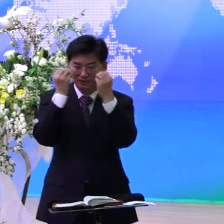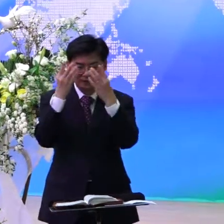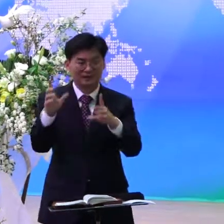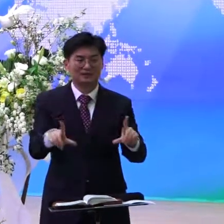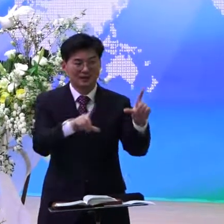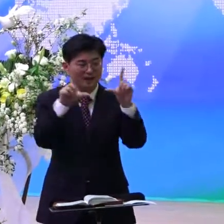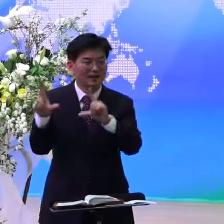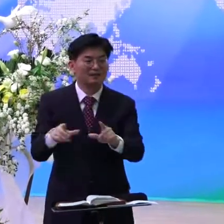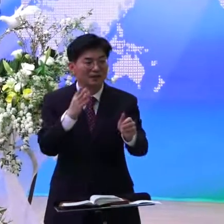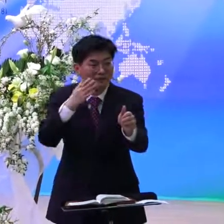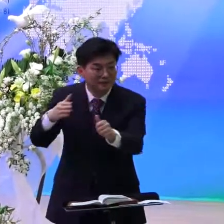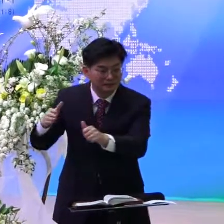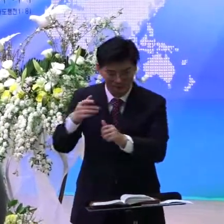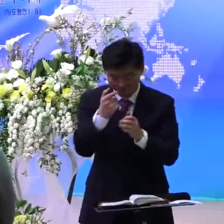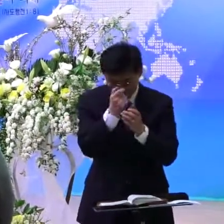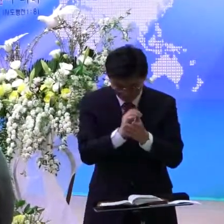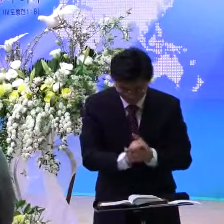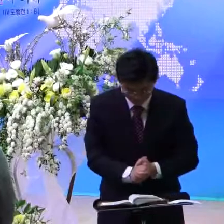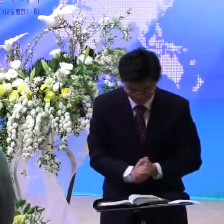믿습니다. 기도하겠습니다.